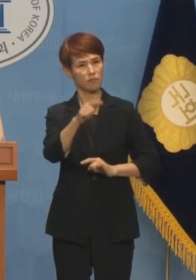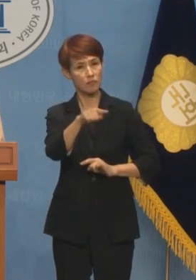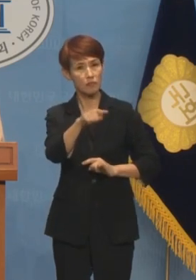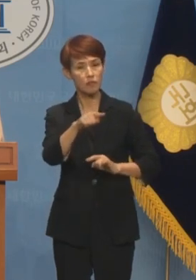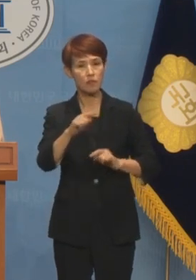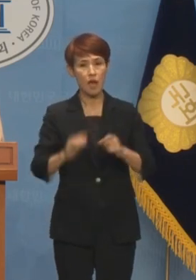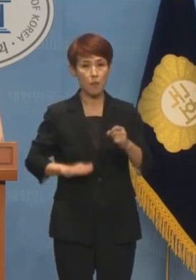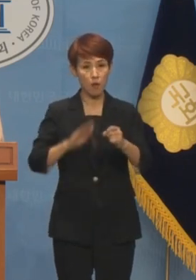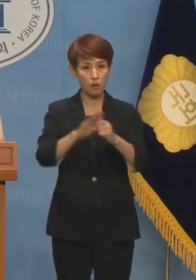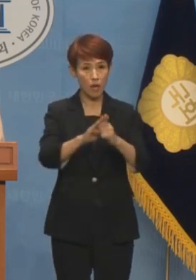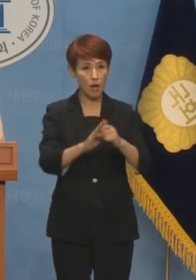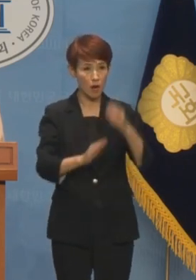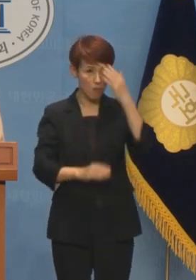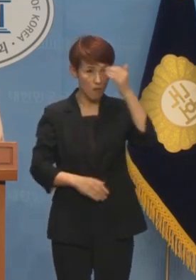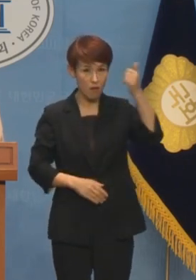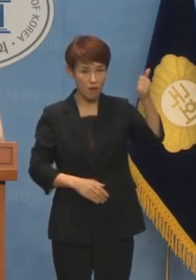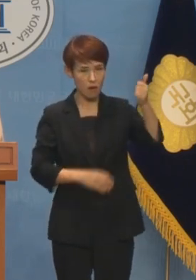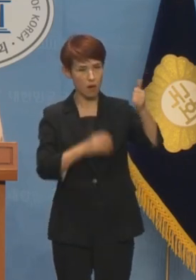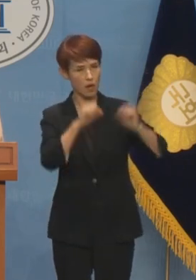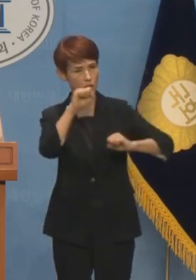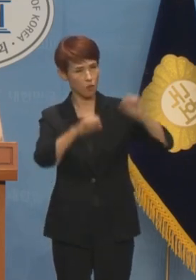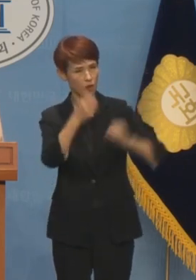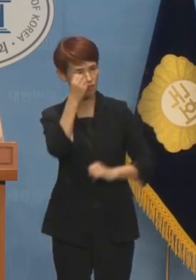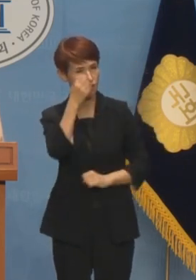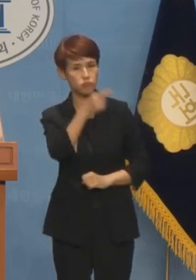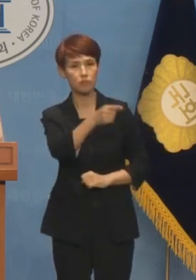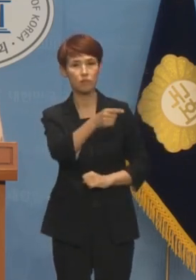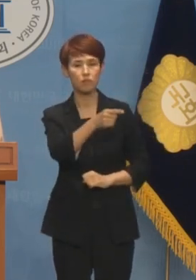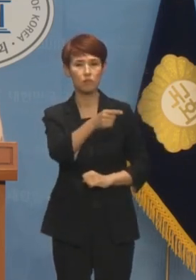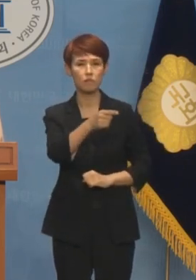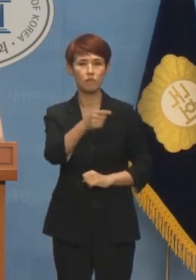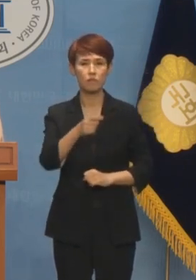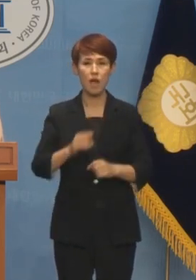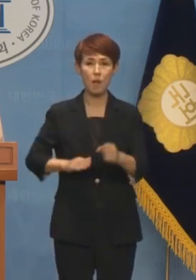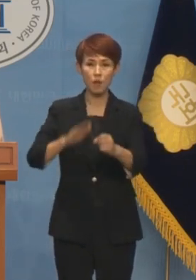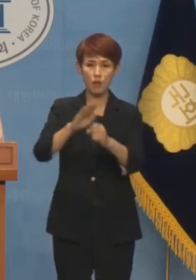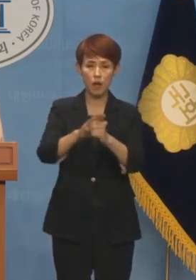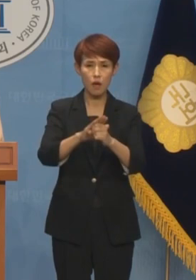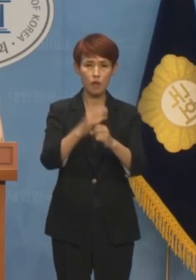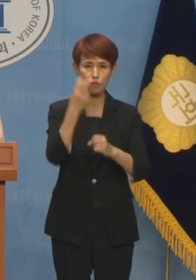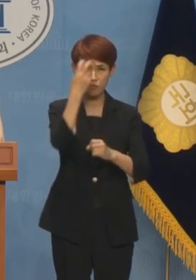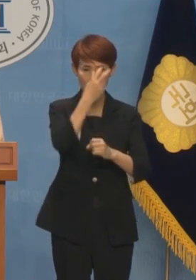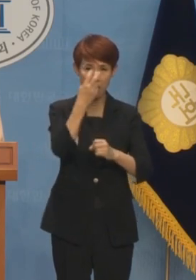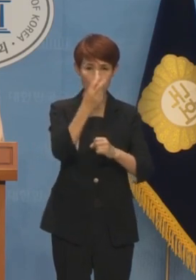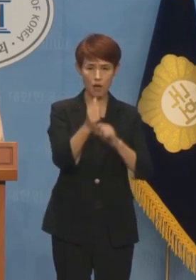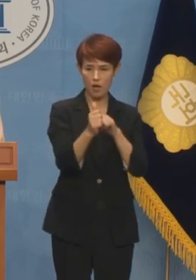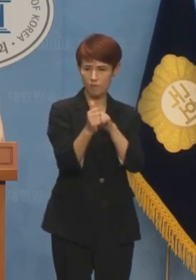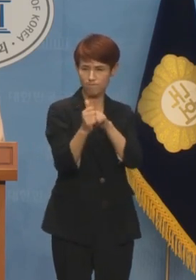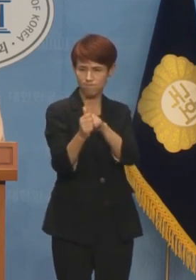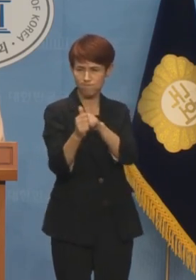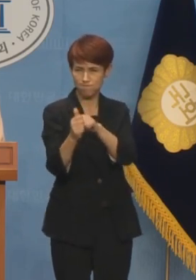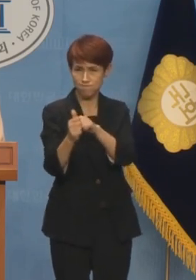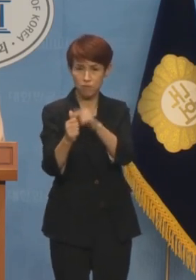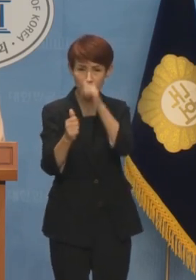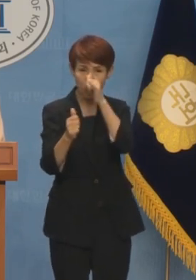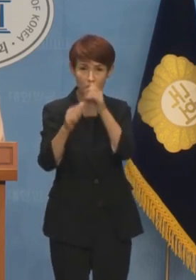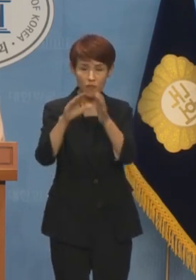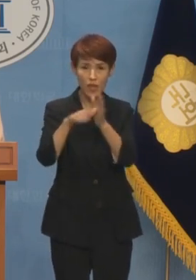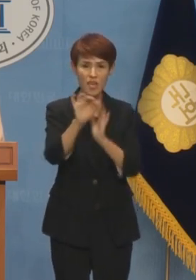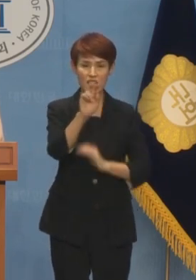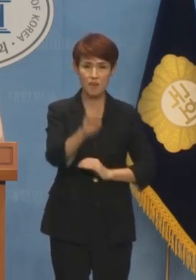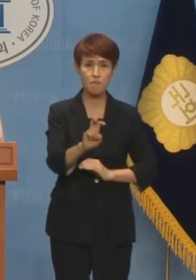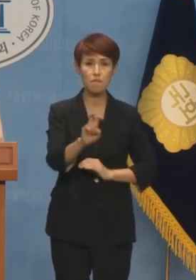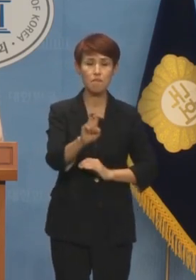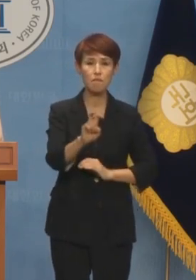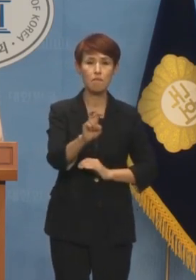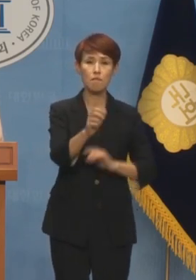드러나고 있습니다. 해병대 수사단 박정훈 대령의 수사 외압이 집중된 시기에 임성근 전